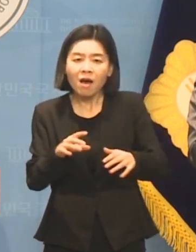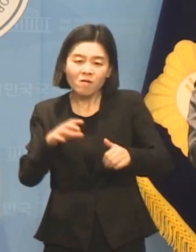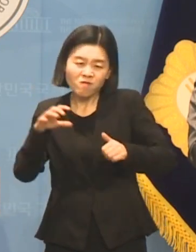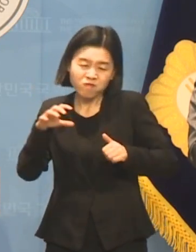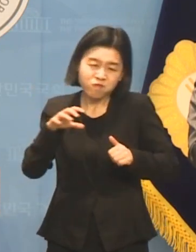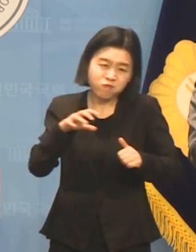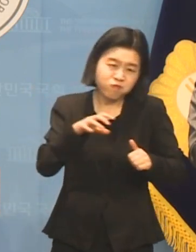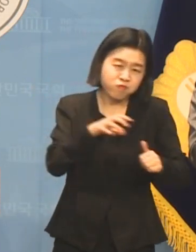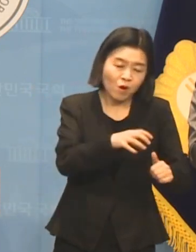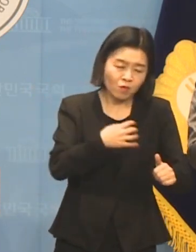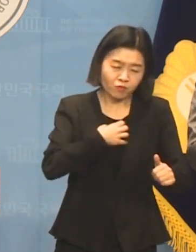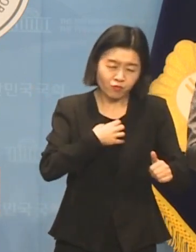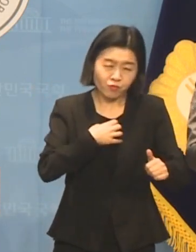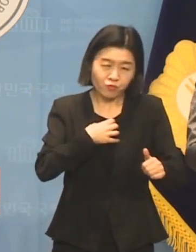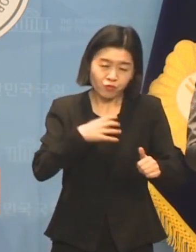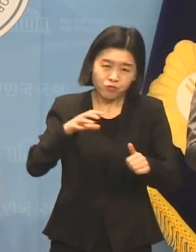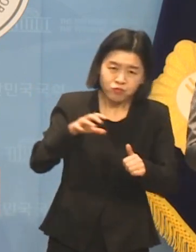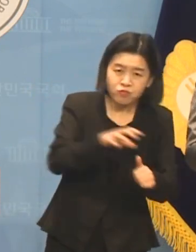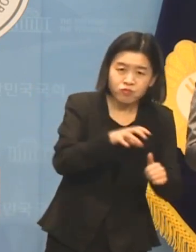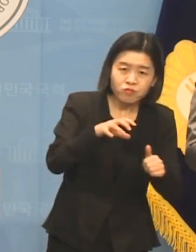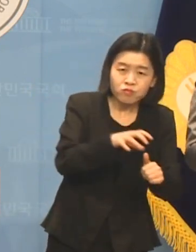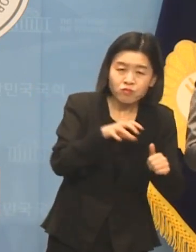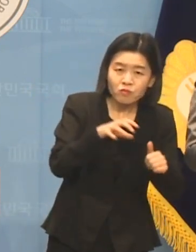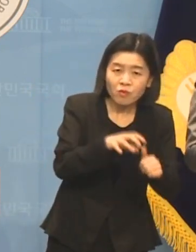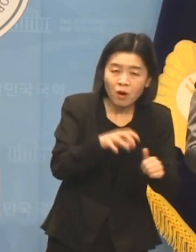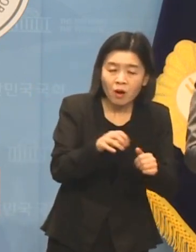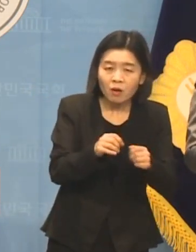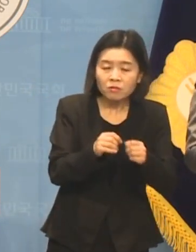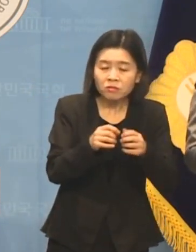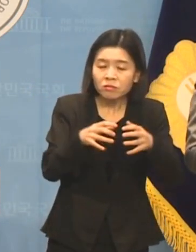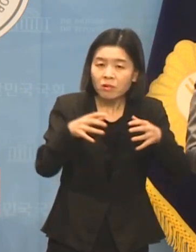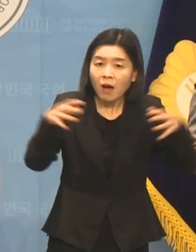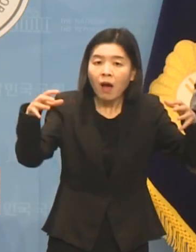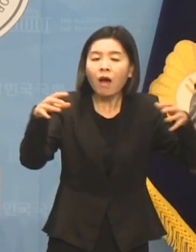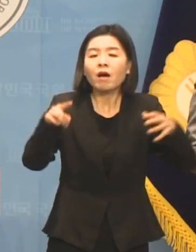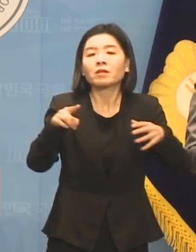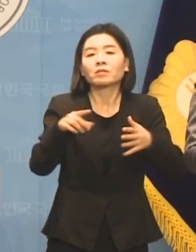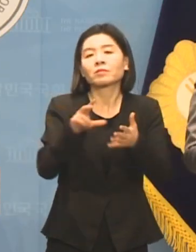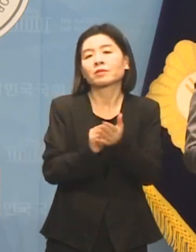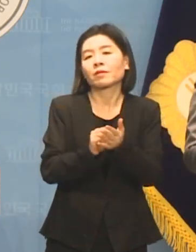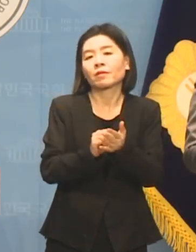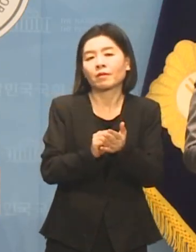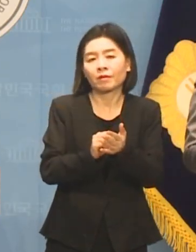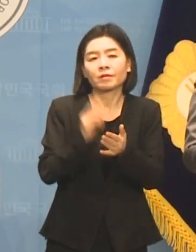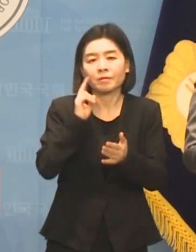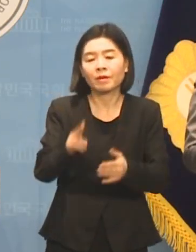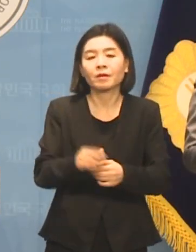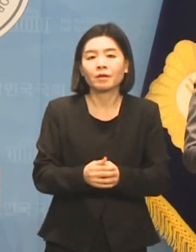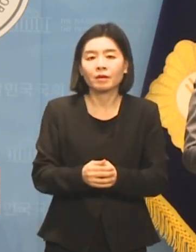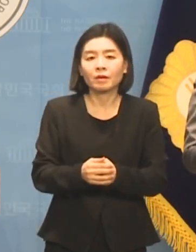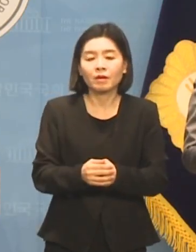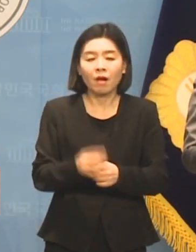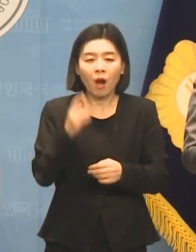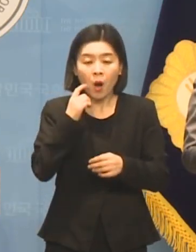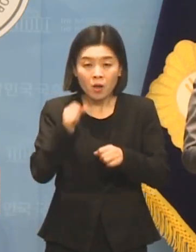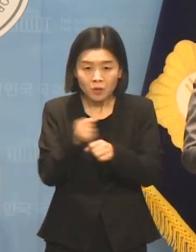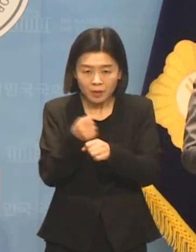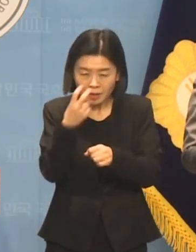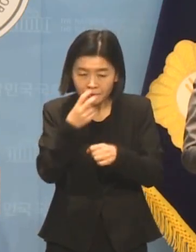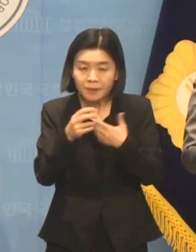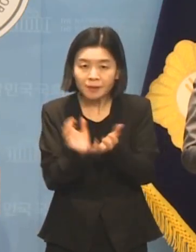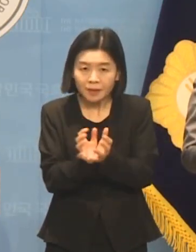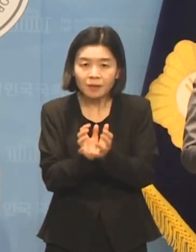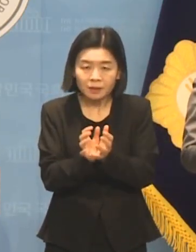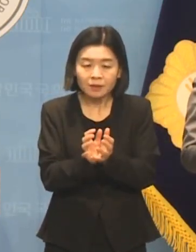위협이 공공연하게 이루어지고 있다는 점은 매우 심각한 문제입니다. 허위조작 정보감시단은